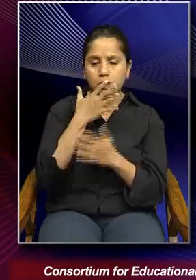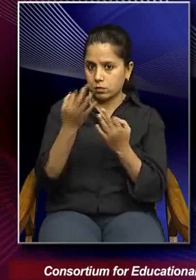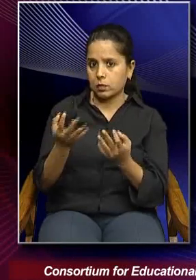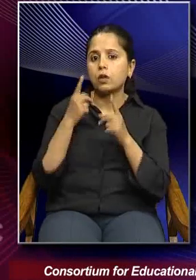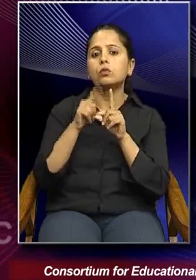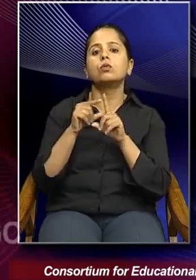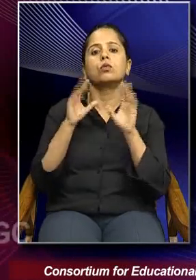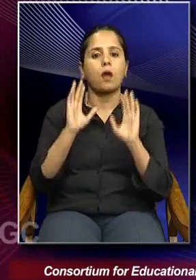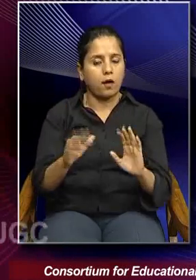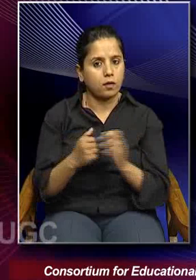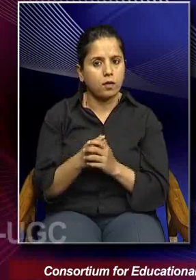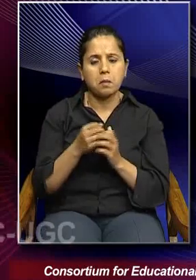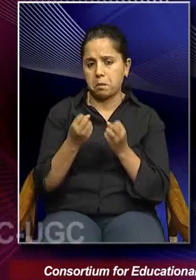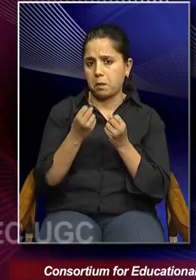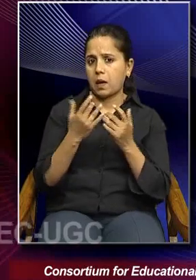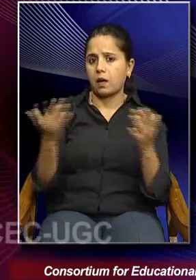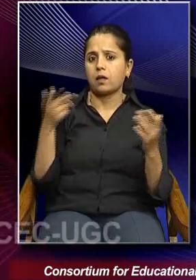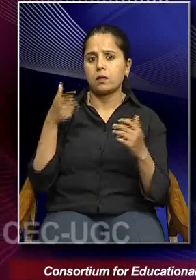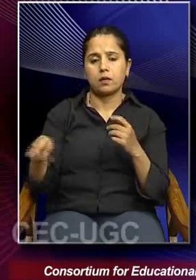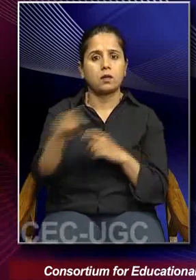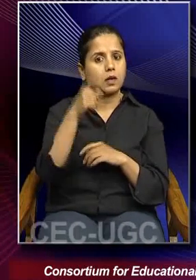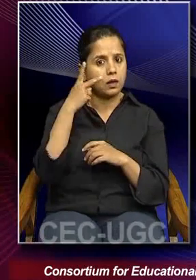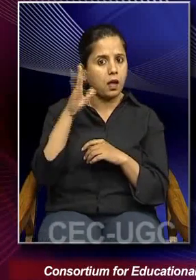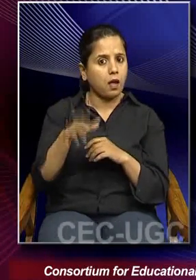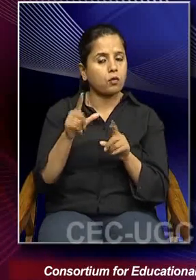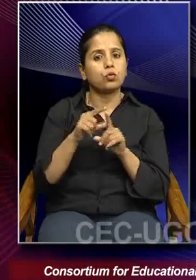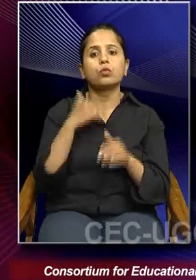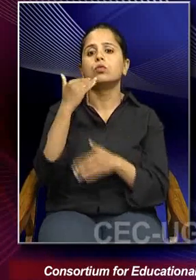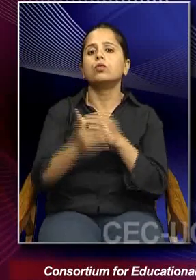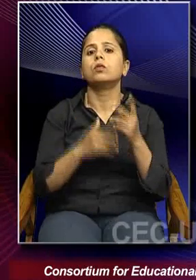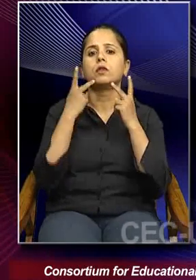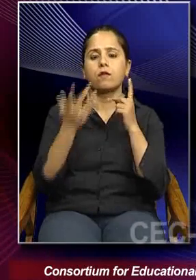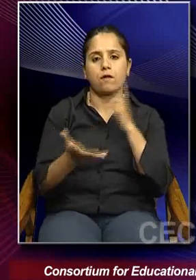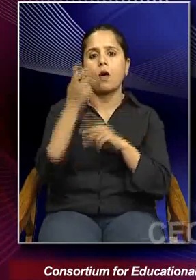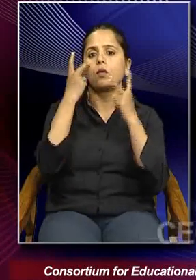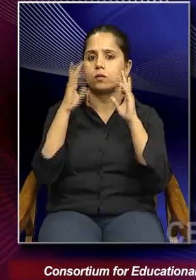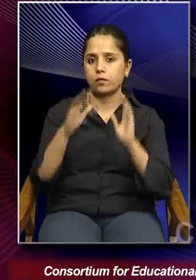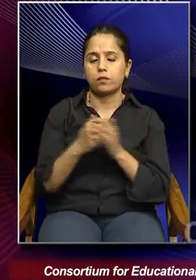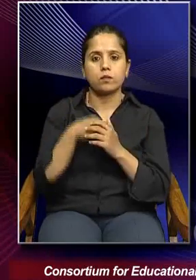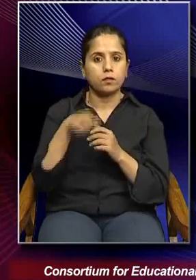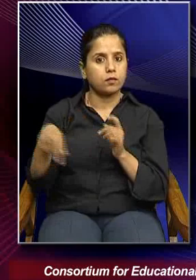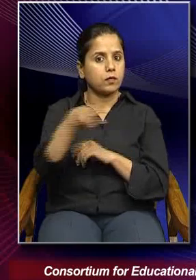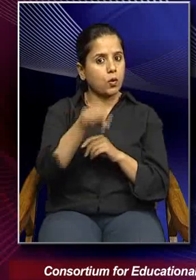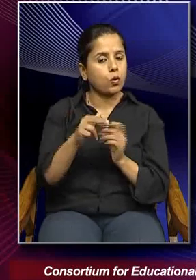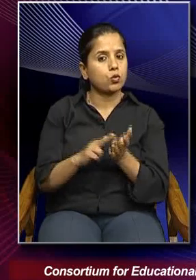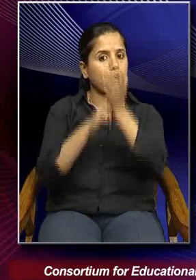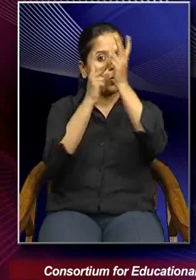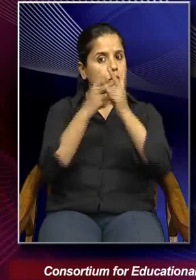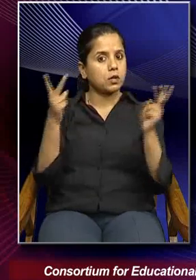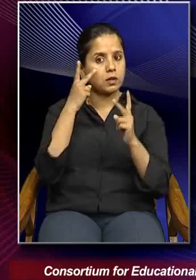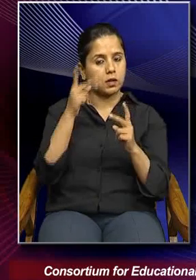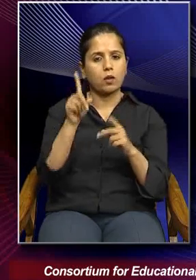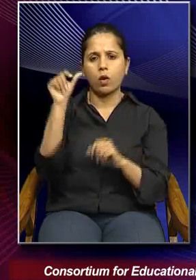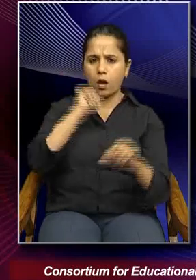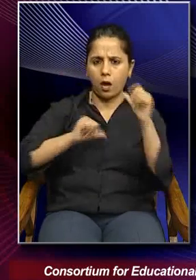किया है बहुत सी अनूदित रचनाएं भी यज्ञ की हमें मिलती हैं उत्तर प्रियदर्शी नाम से उन्होंने एक